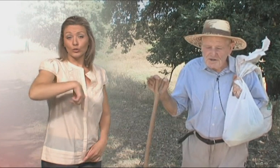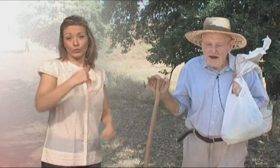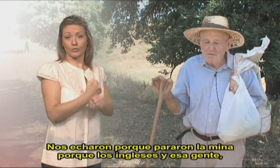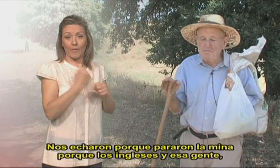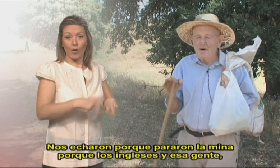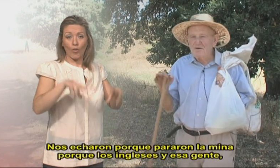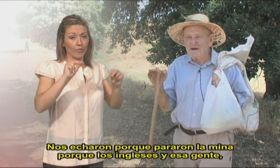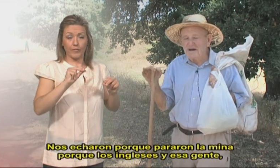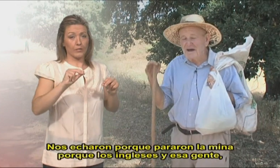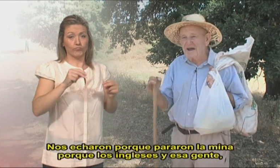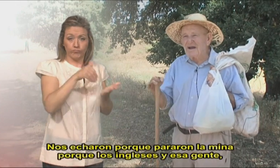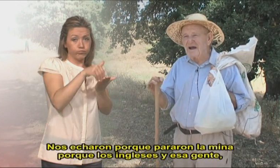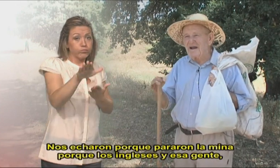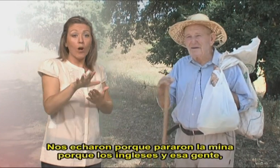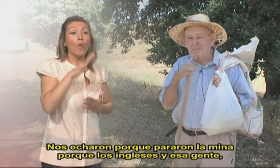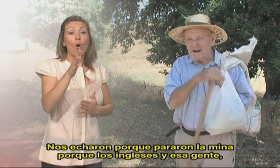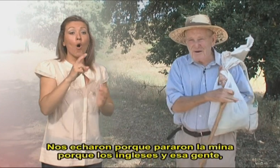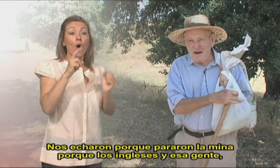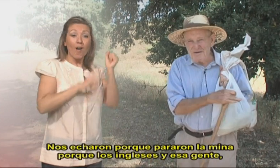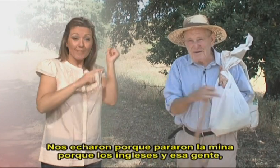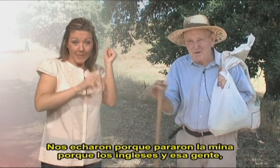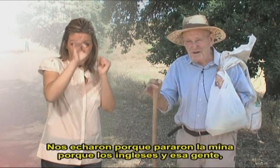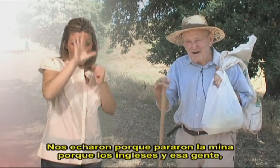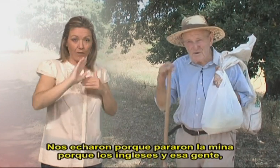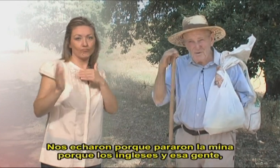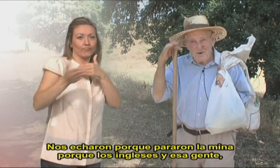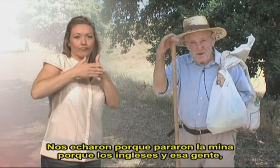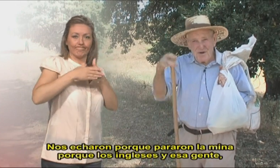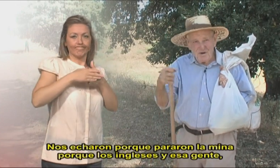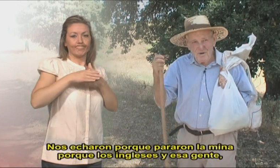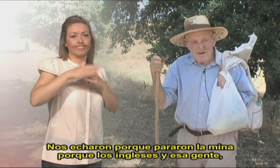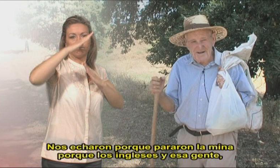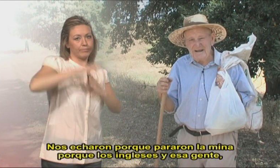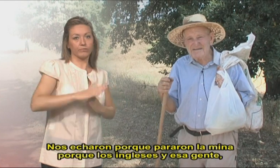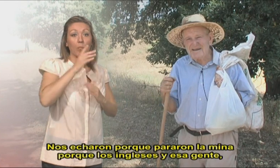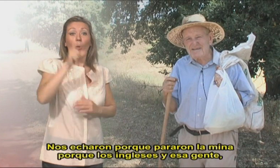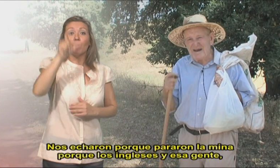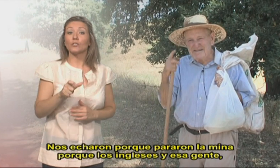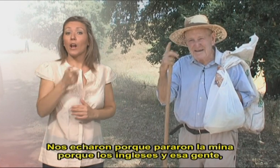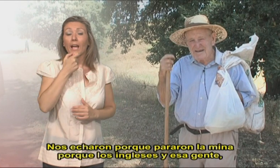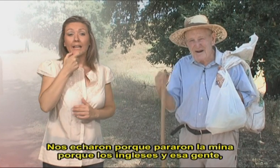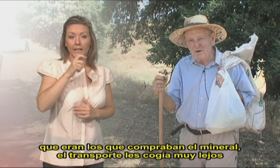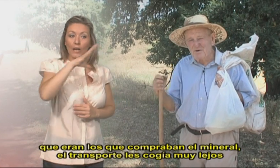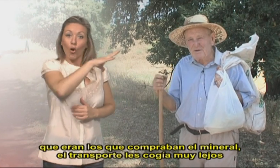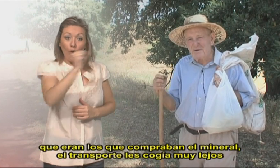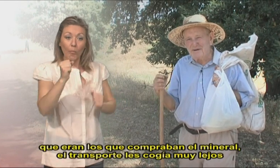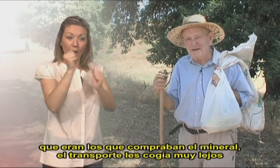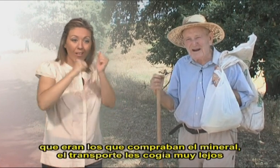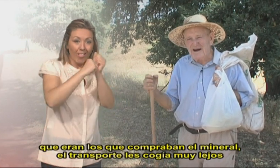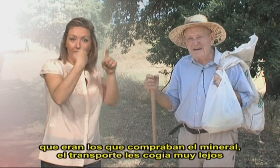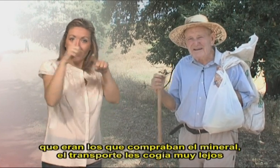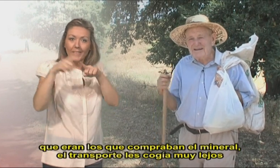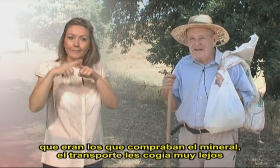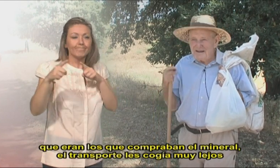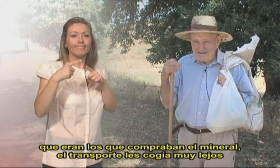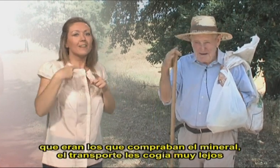No echaron porque pararon la mina, porque los ingleses y esa gente que eran los que compraban el